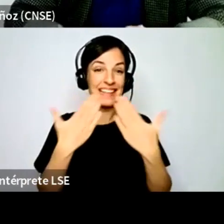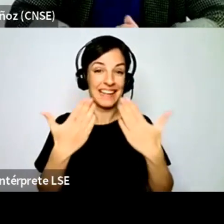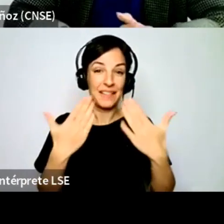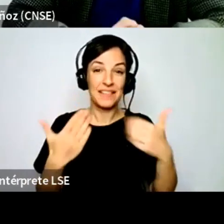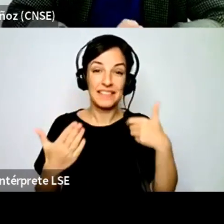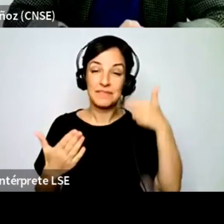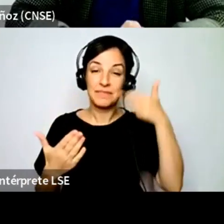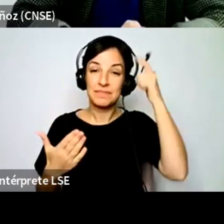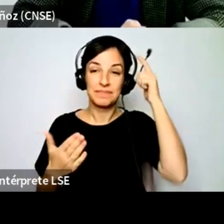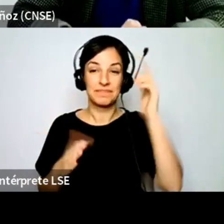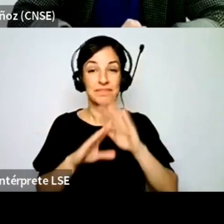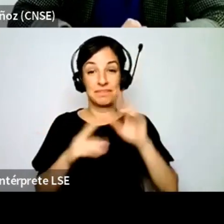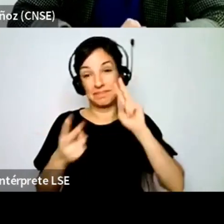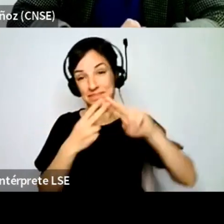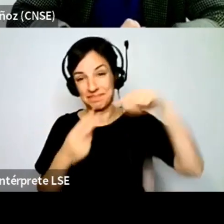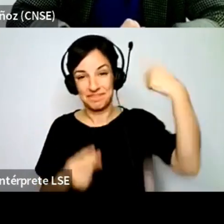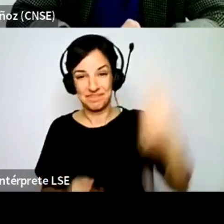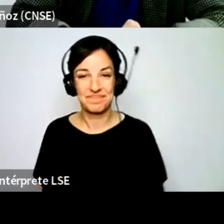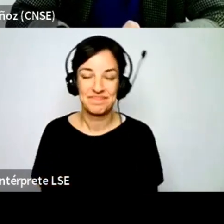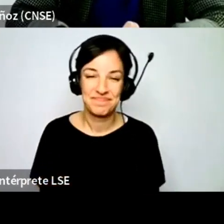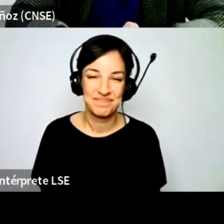y hasta la próxima.